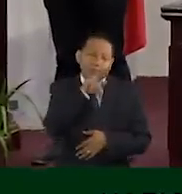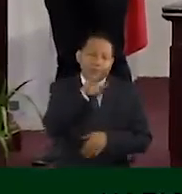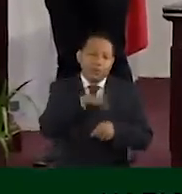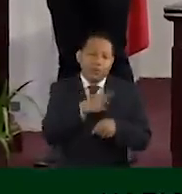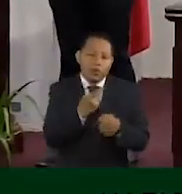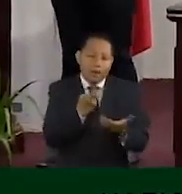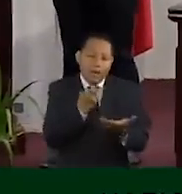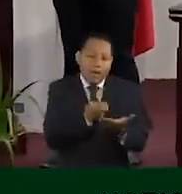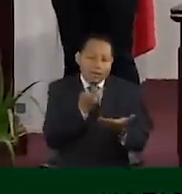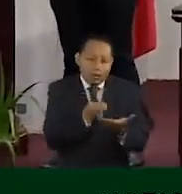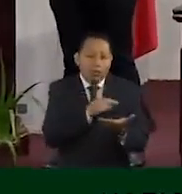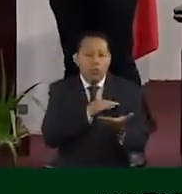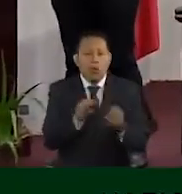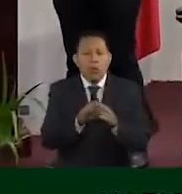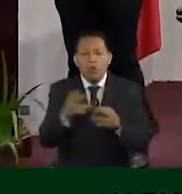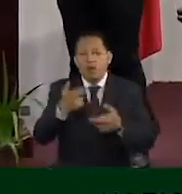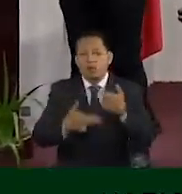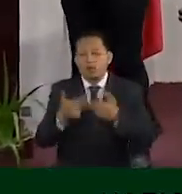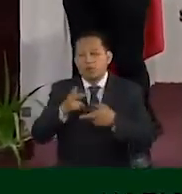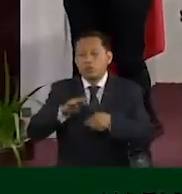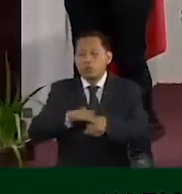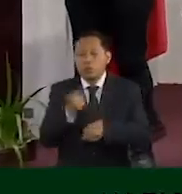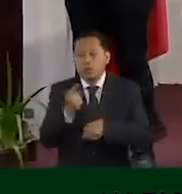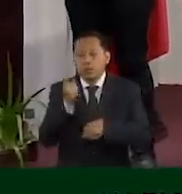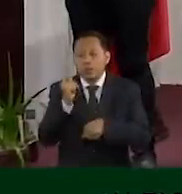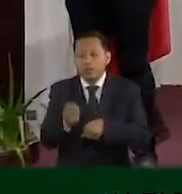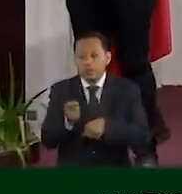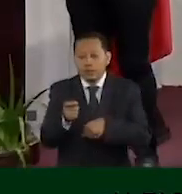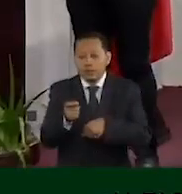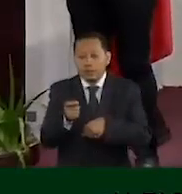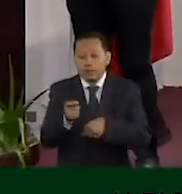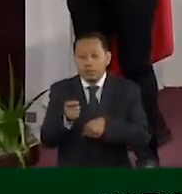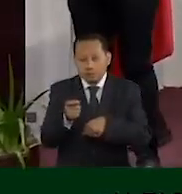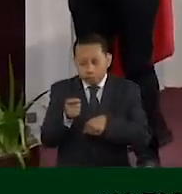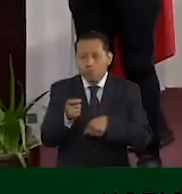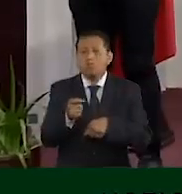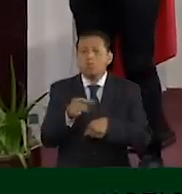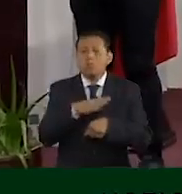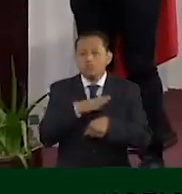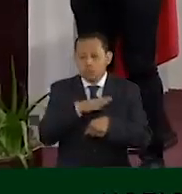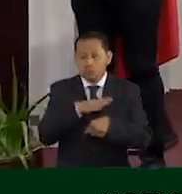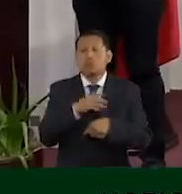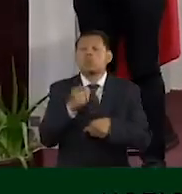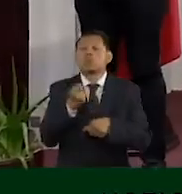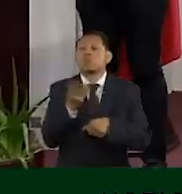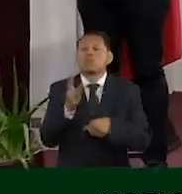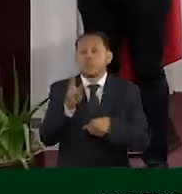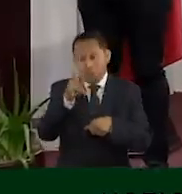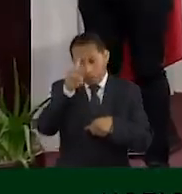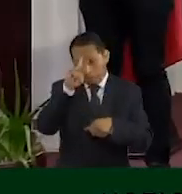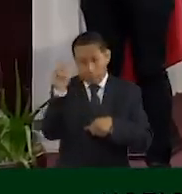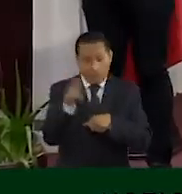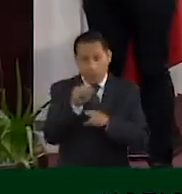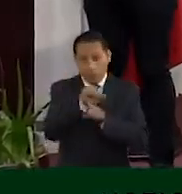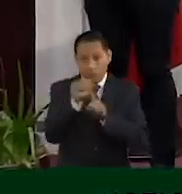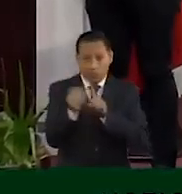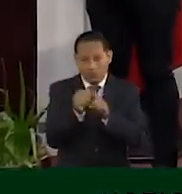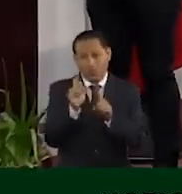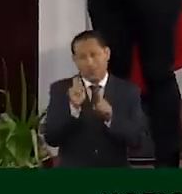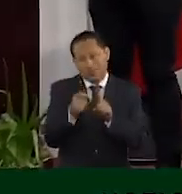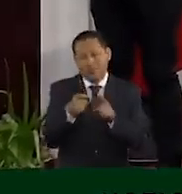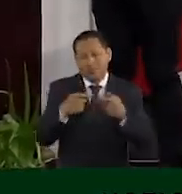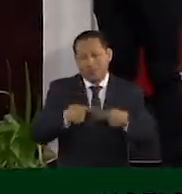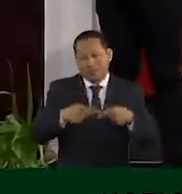resulte ser regresiva, dado que quienes se encuentran en la peor situación, es decir, los más